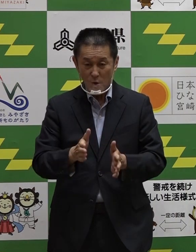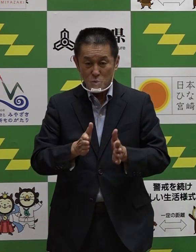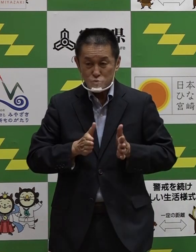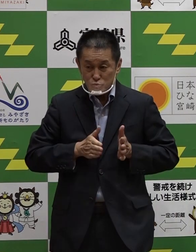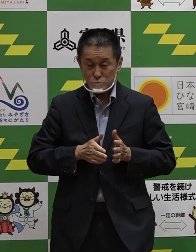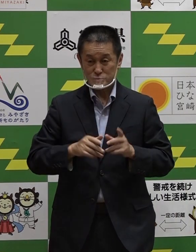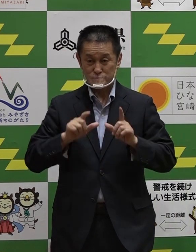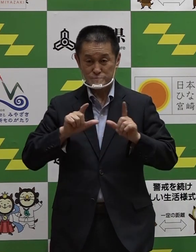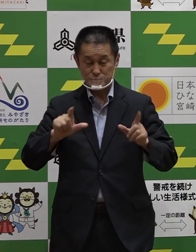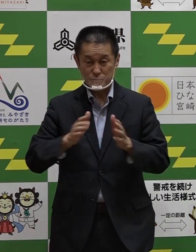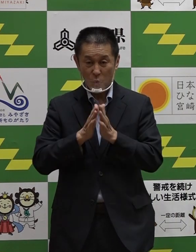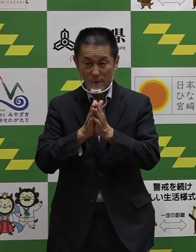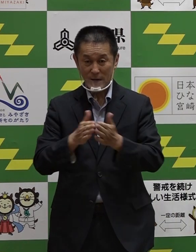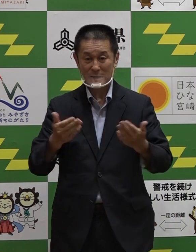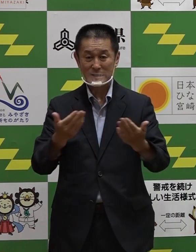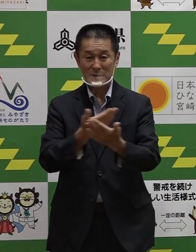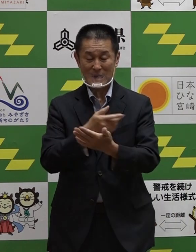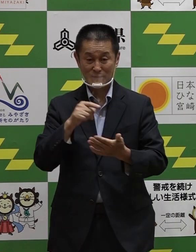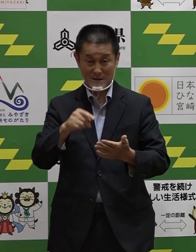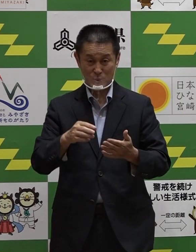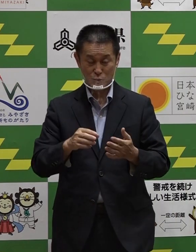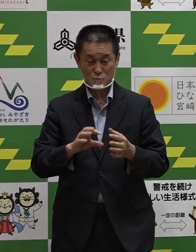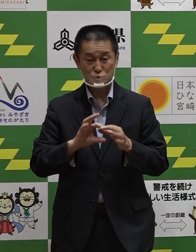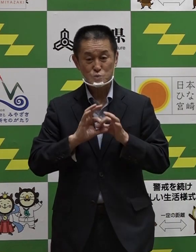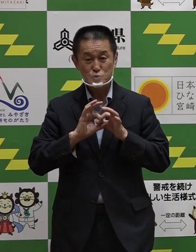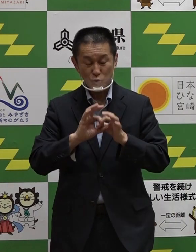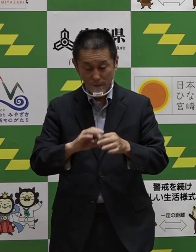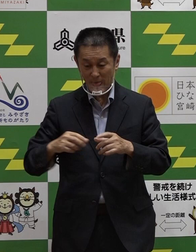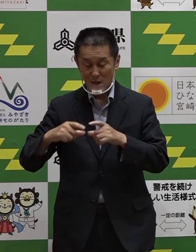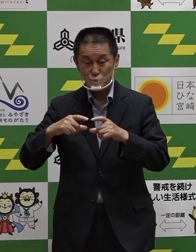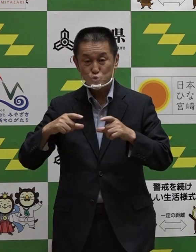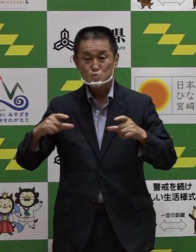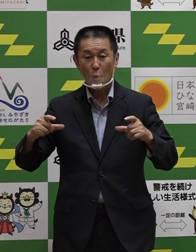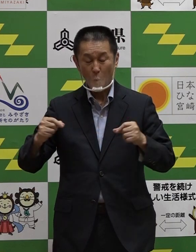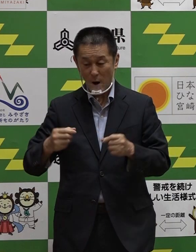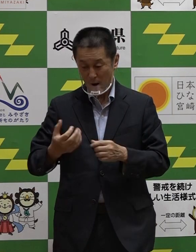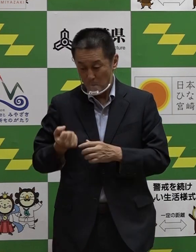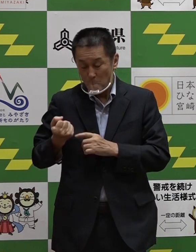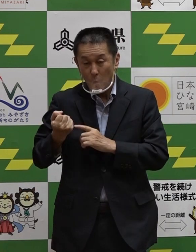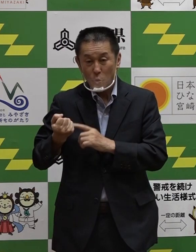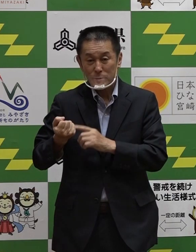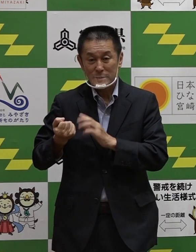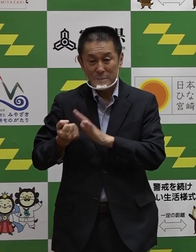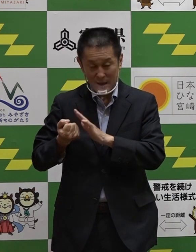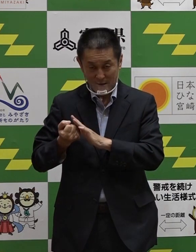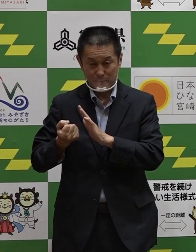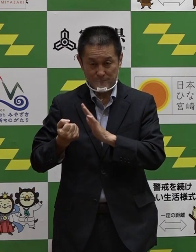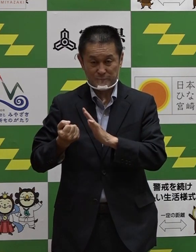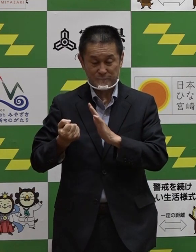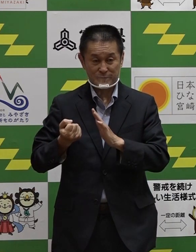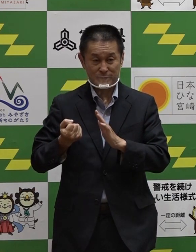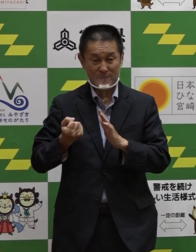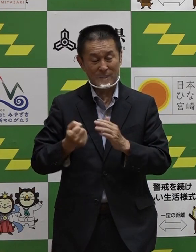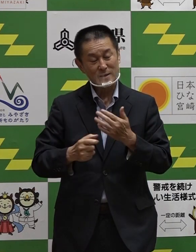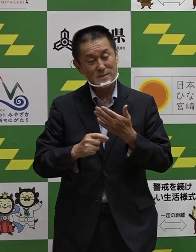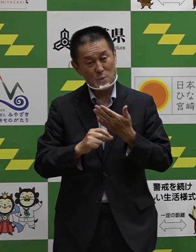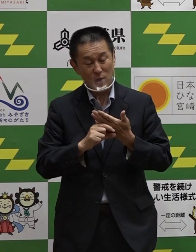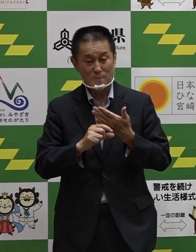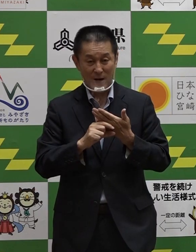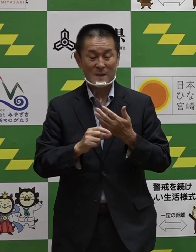するということになりますので、まあ、クーポンをそのまま持っていただいた中で、例え